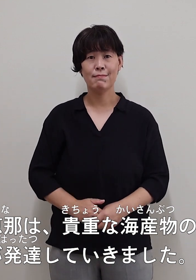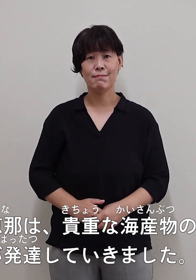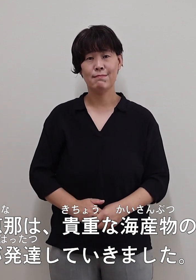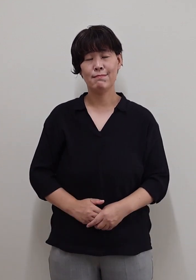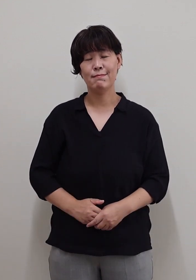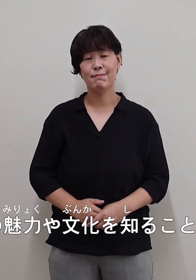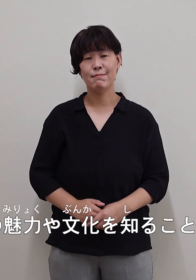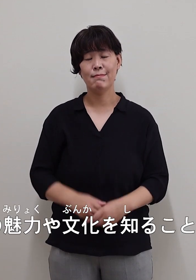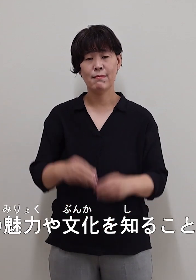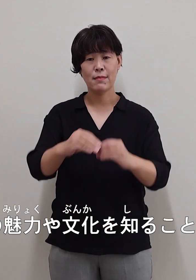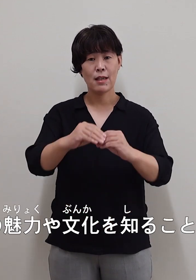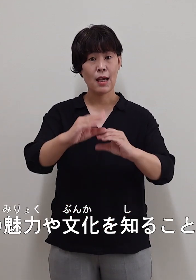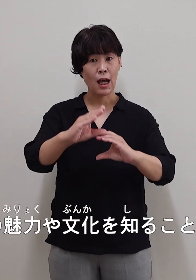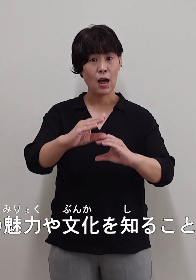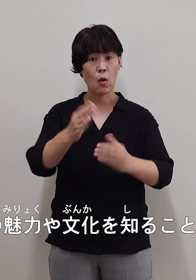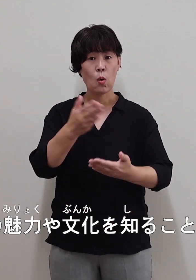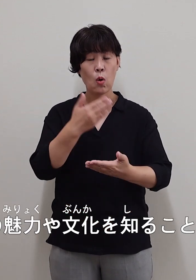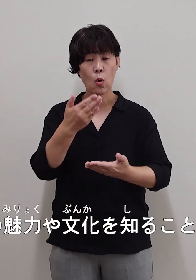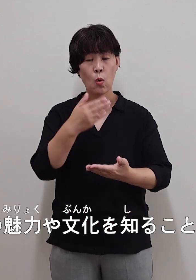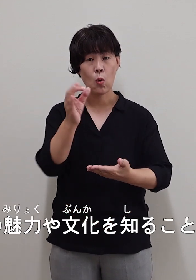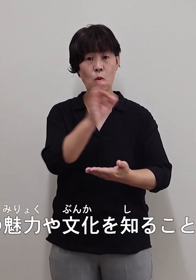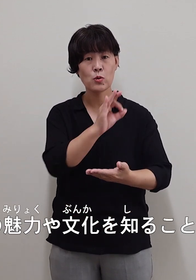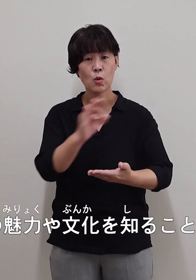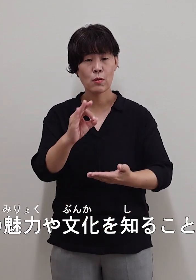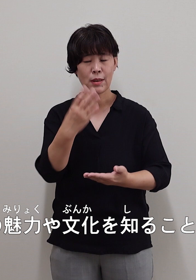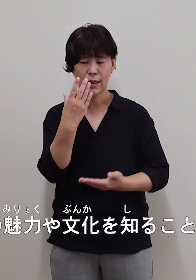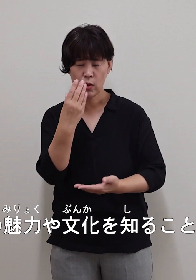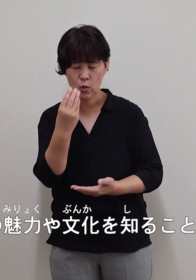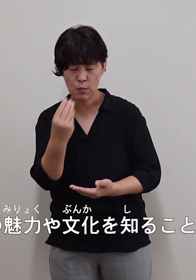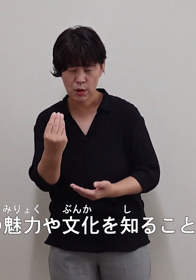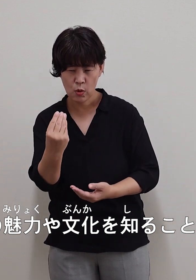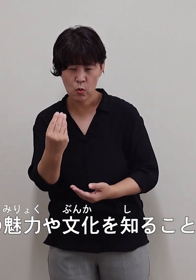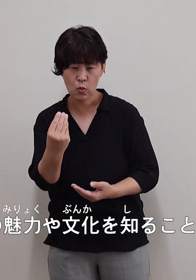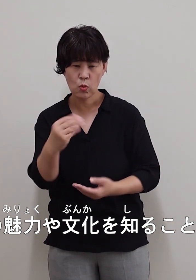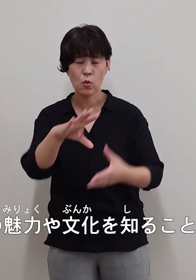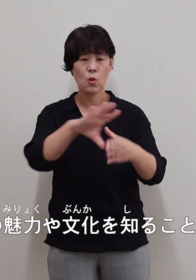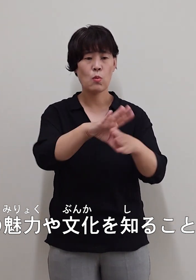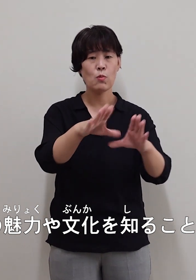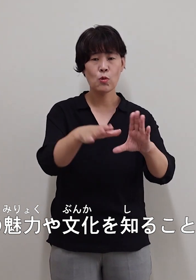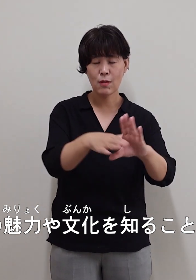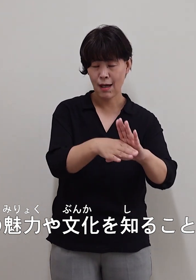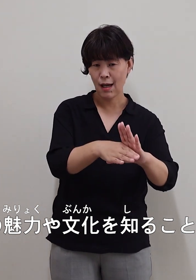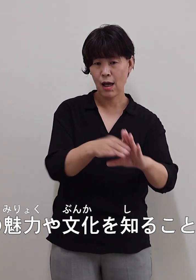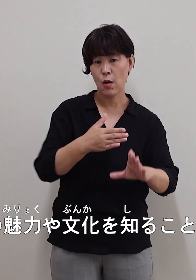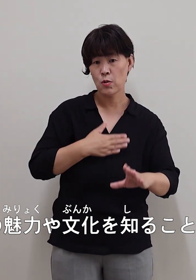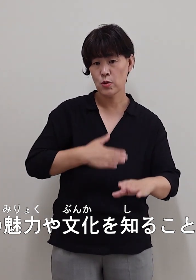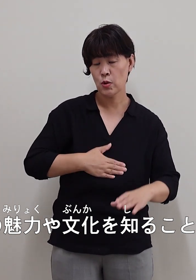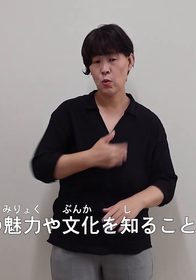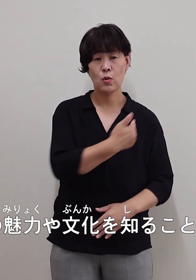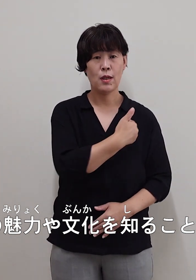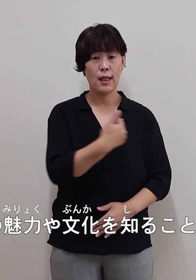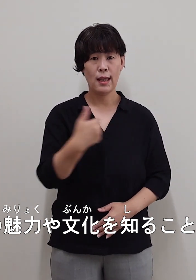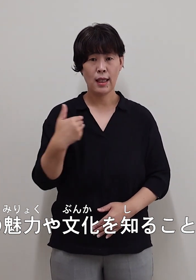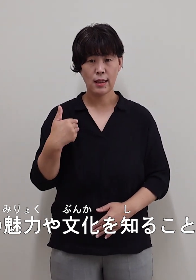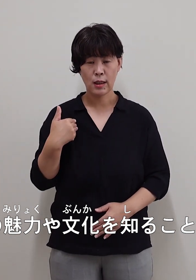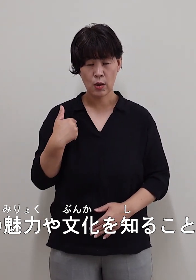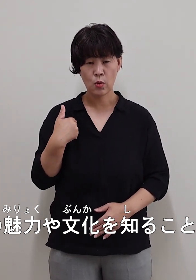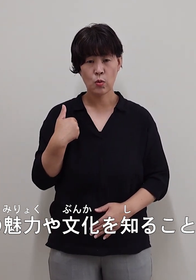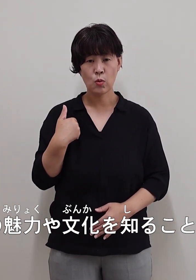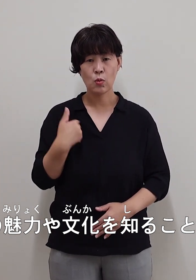発酵食品の魅力や文化を知ることができる体験が